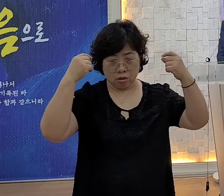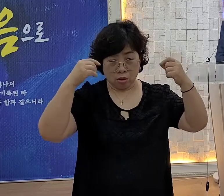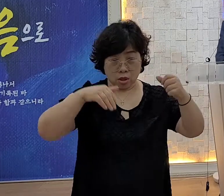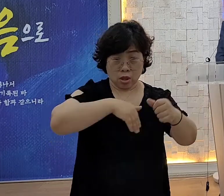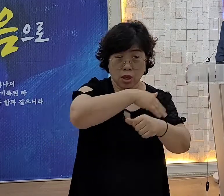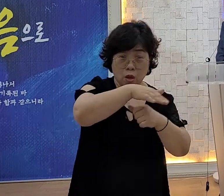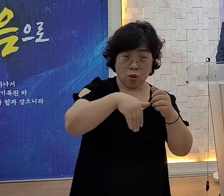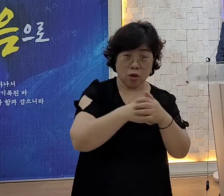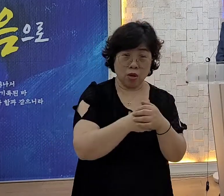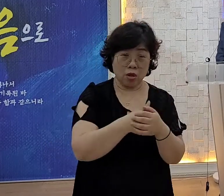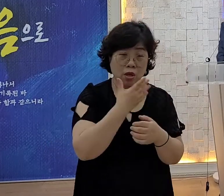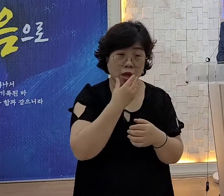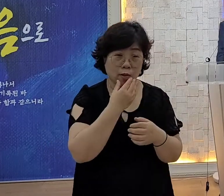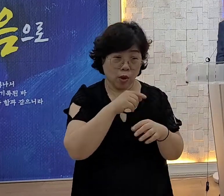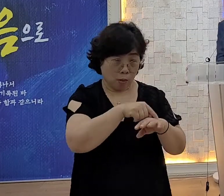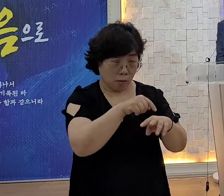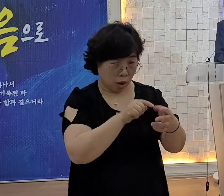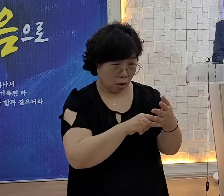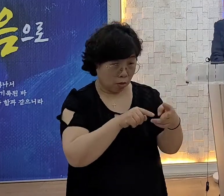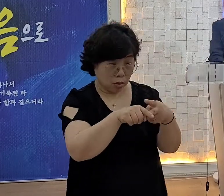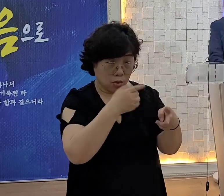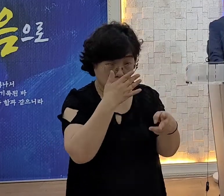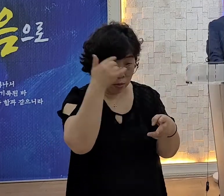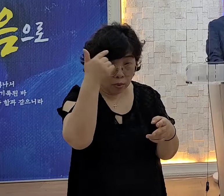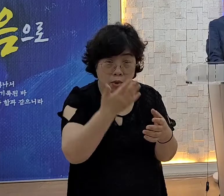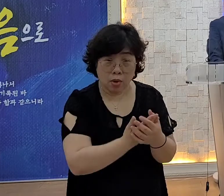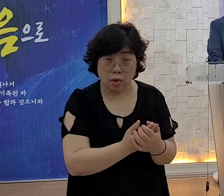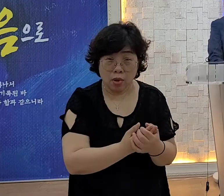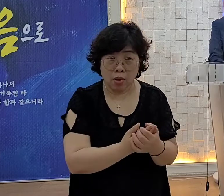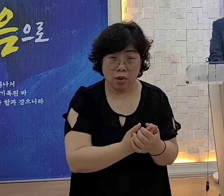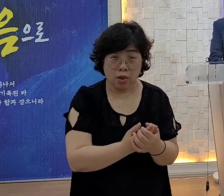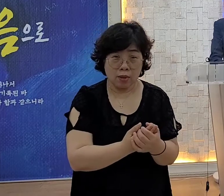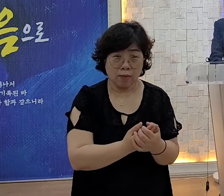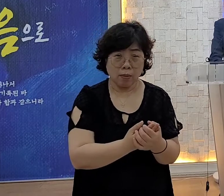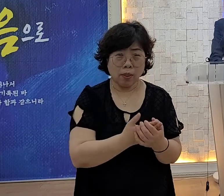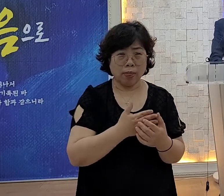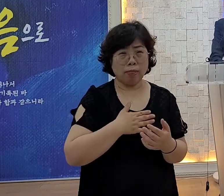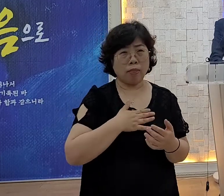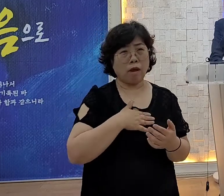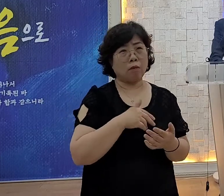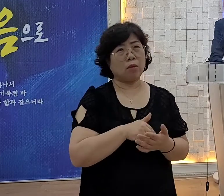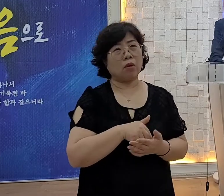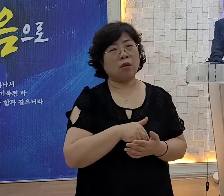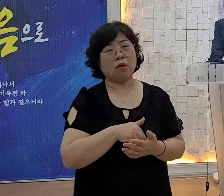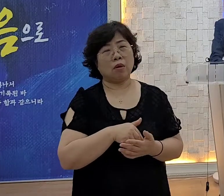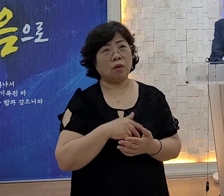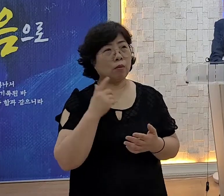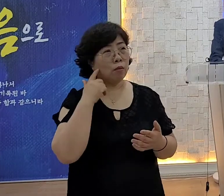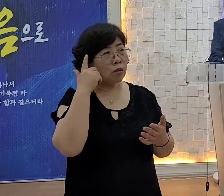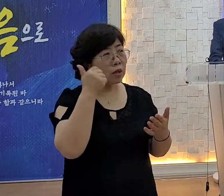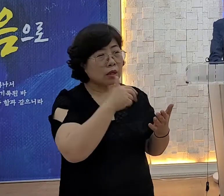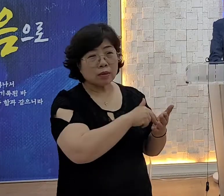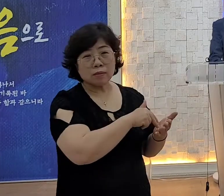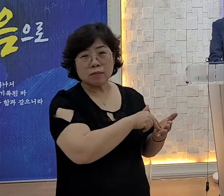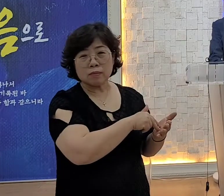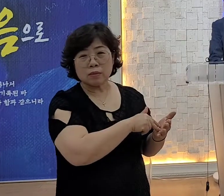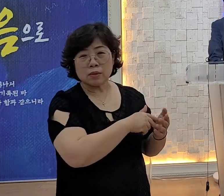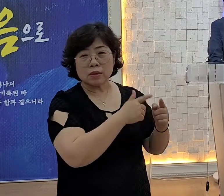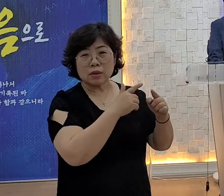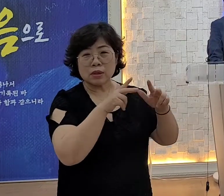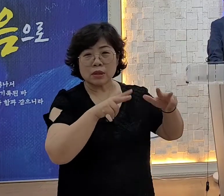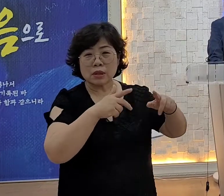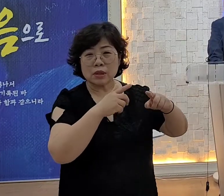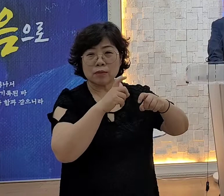그 마음 이해가 되세요? 어떻겠냐고. 제가 딱 이런 상황 10년 됐어요. 이 교회. 제가 하나님의 약속을